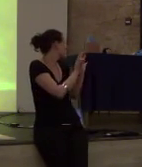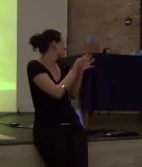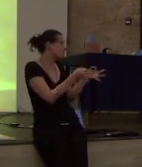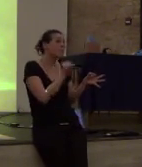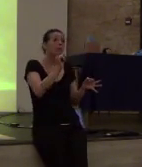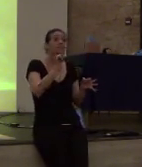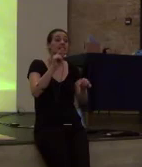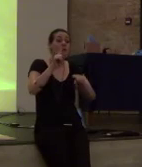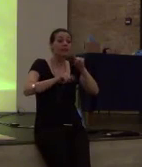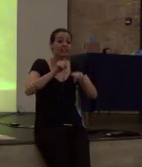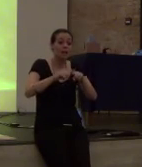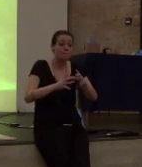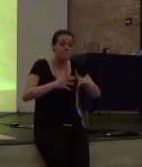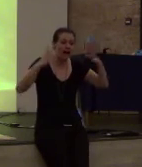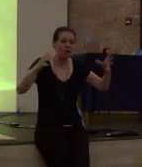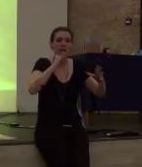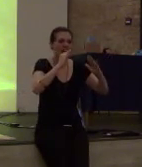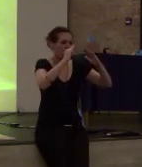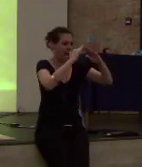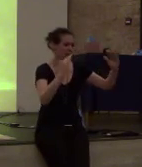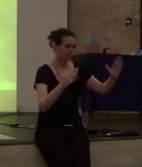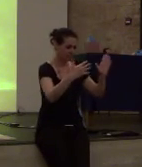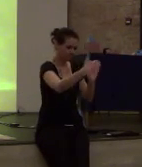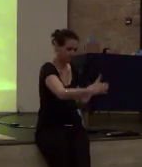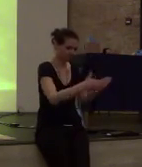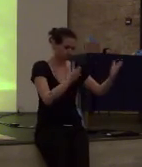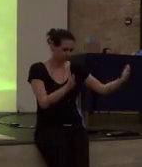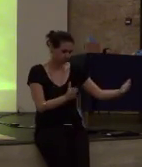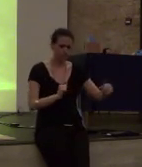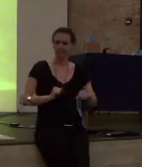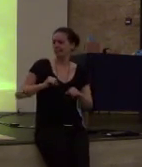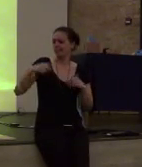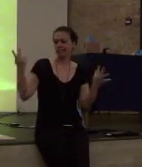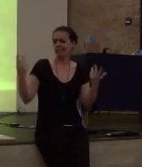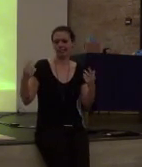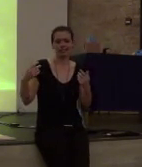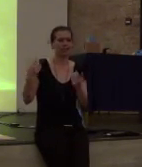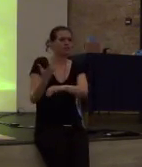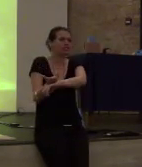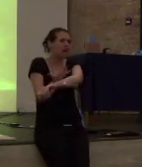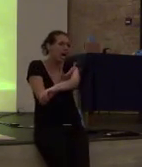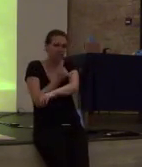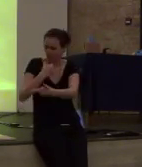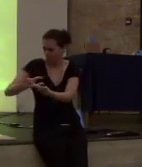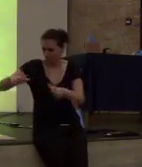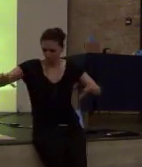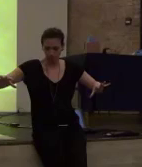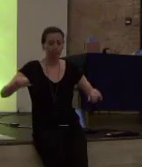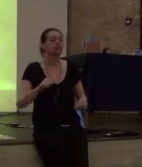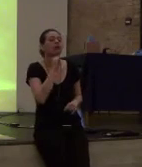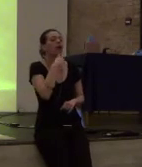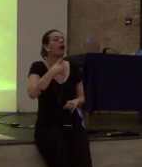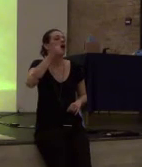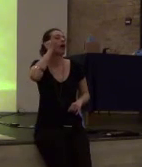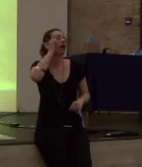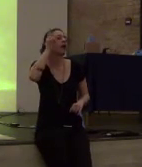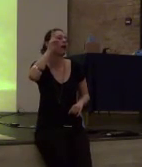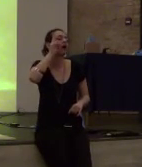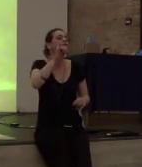possível. Por exemplo, se fosse para cegos, a gente poderia adaptar ampliando, né, o tamanho dos materiais, dos elementos visuais